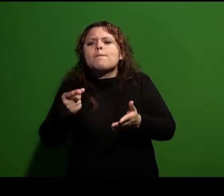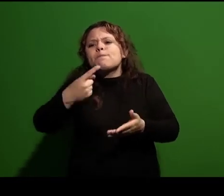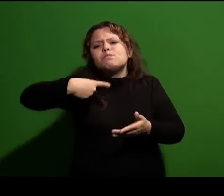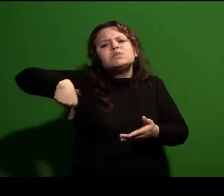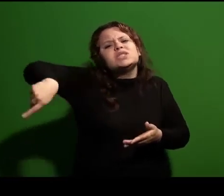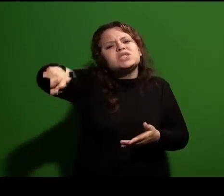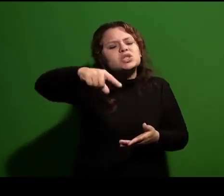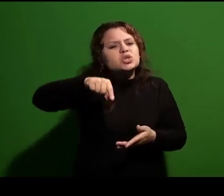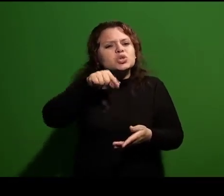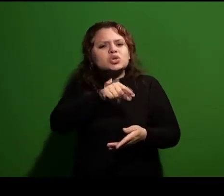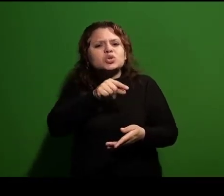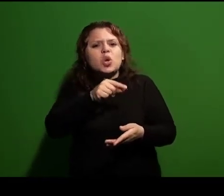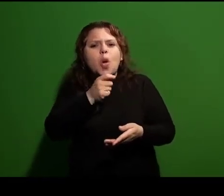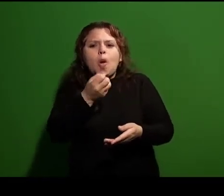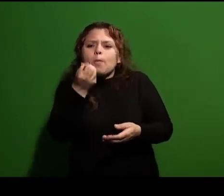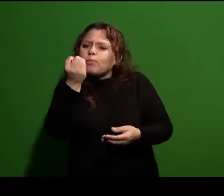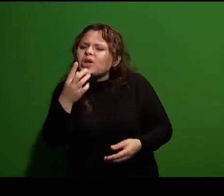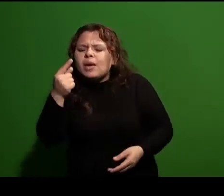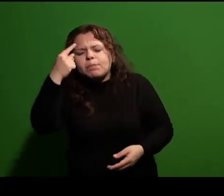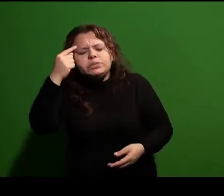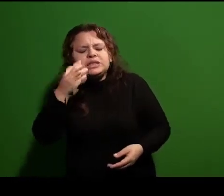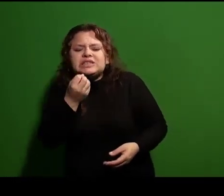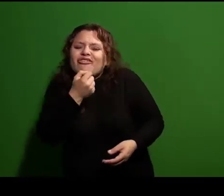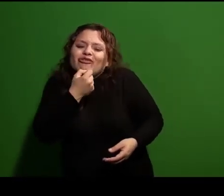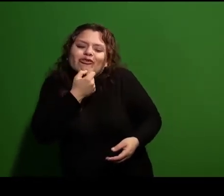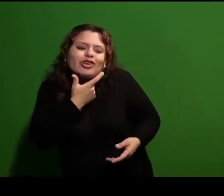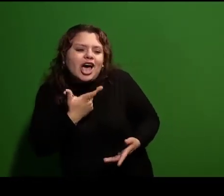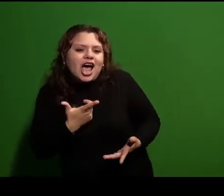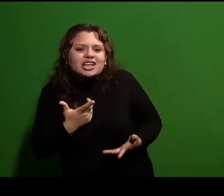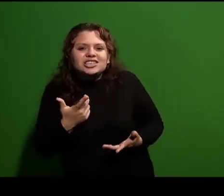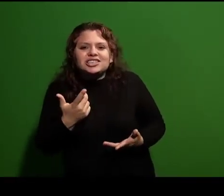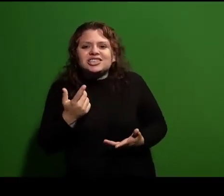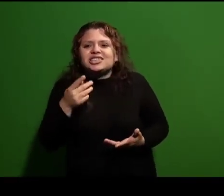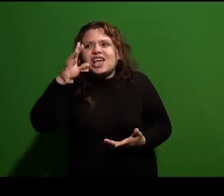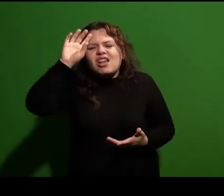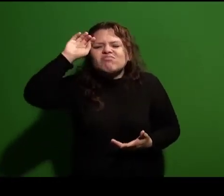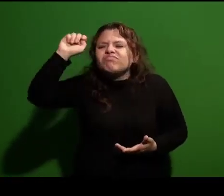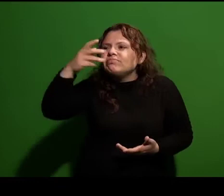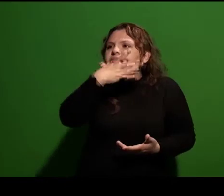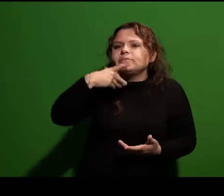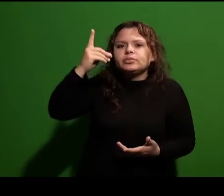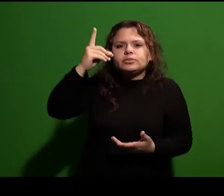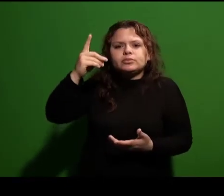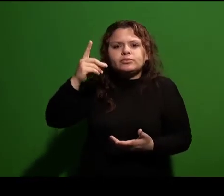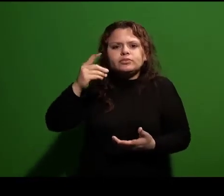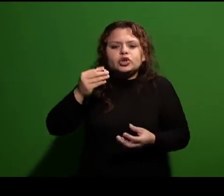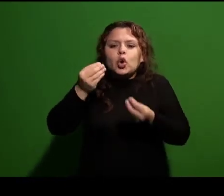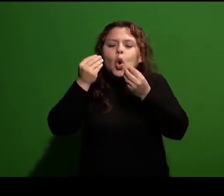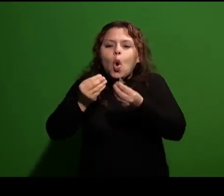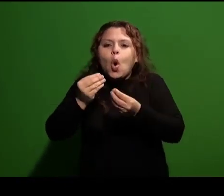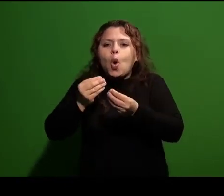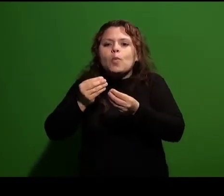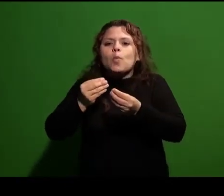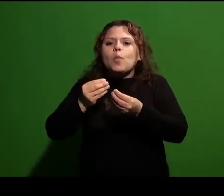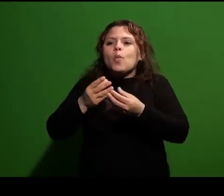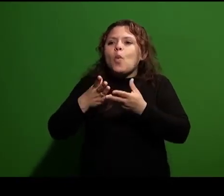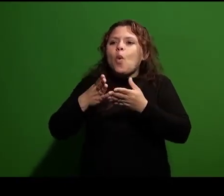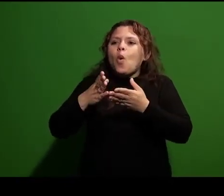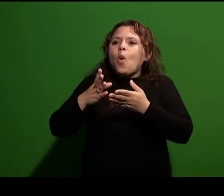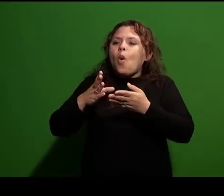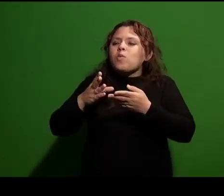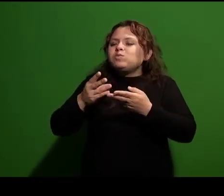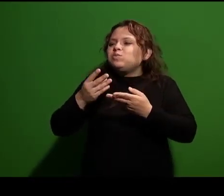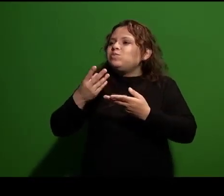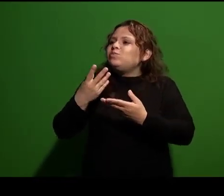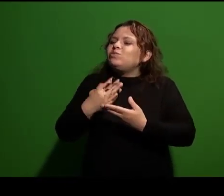alerta? ¿Por qué crees que es tan fácil llegar a ser espiritualmente indiferente? ¿Cuáles son algunas maneras de